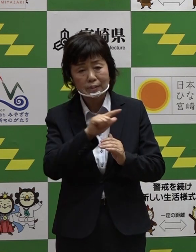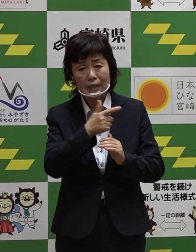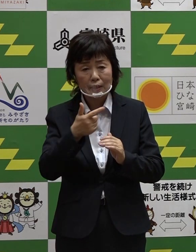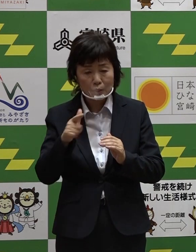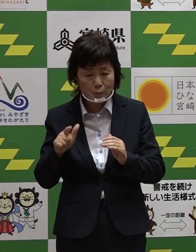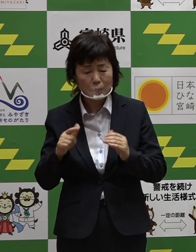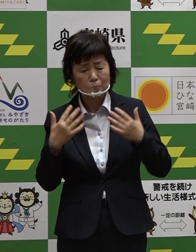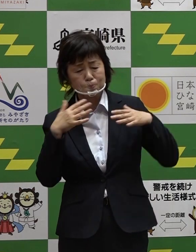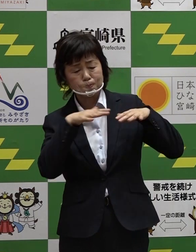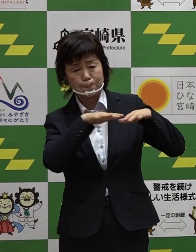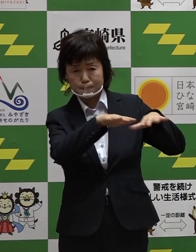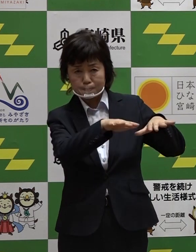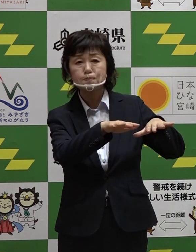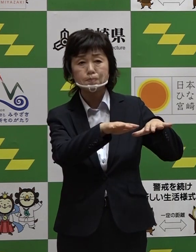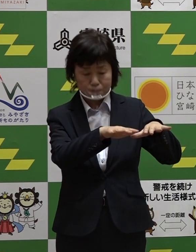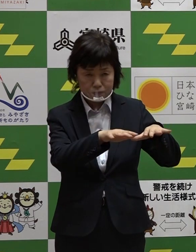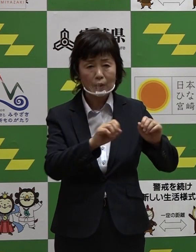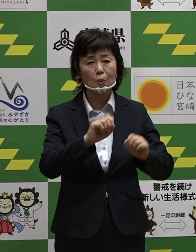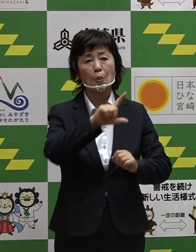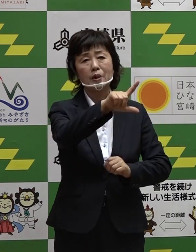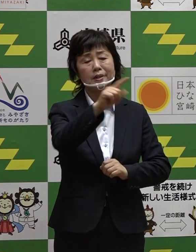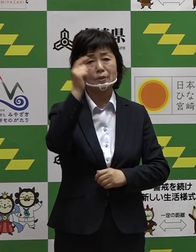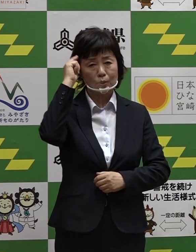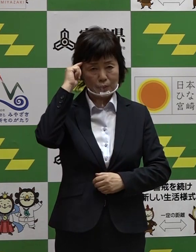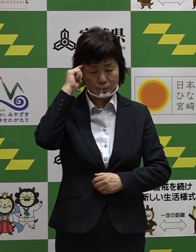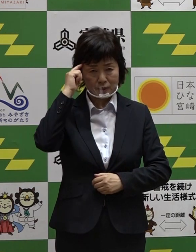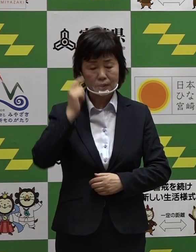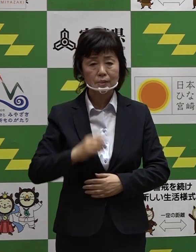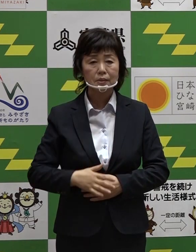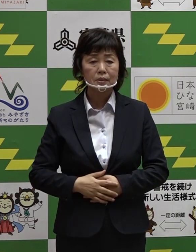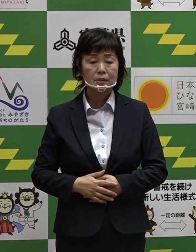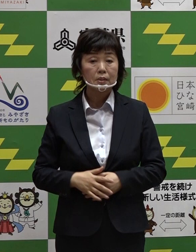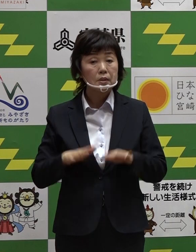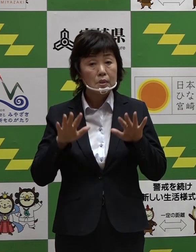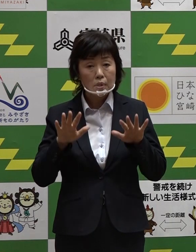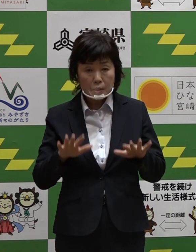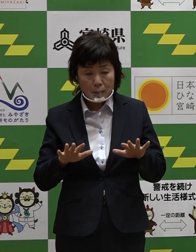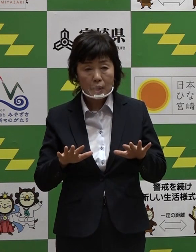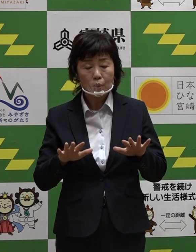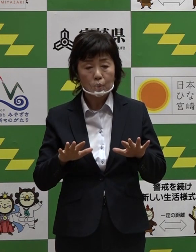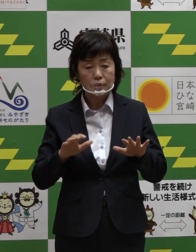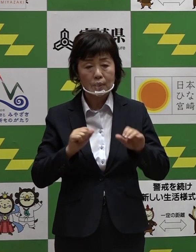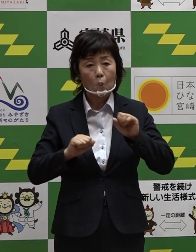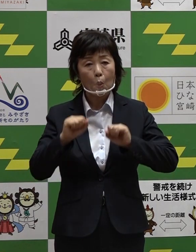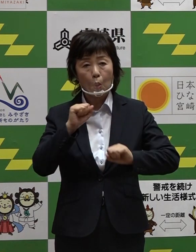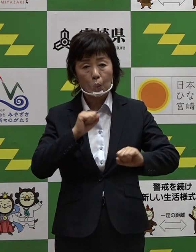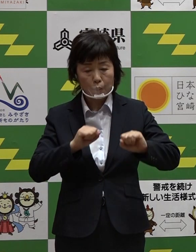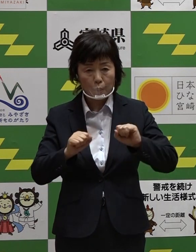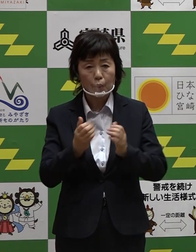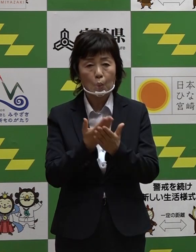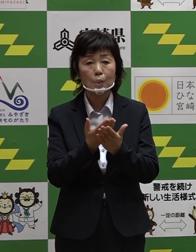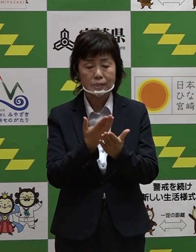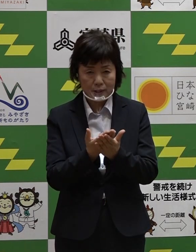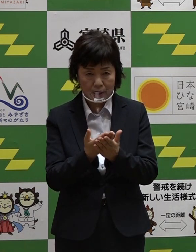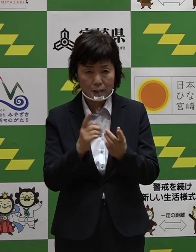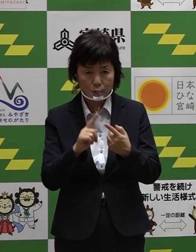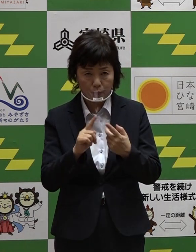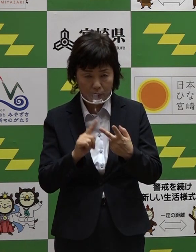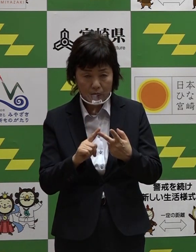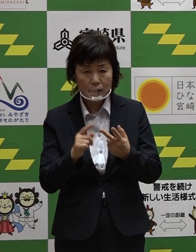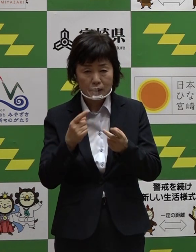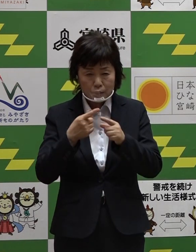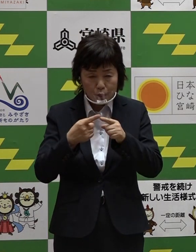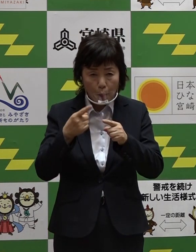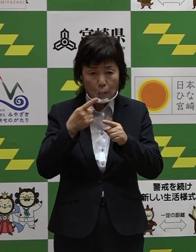きな影響が出ているというふうに考えております。今こうした行動要請ですね、それが徐々に緩和を